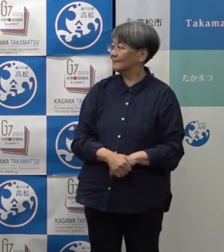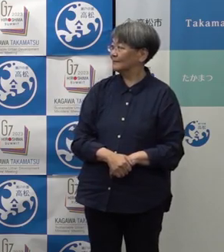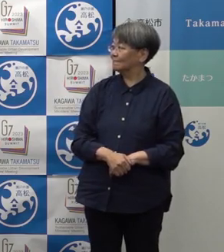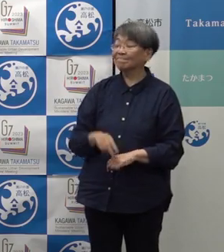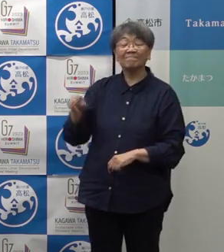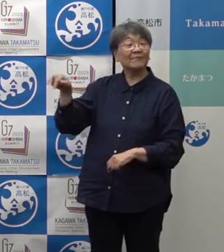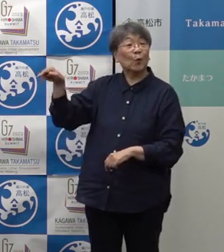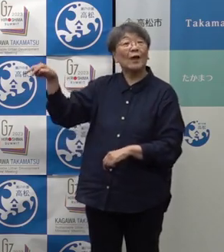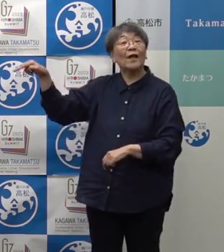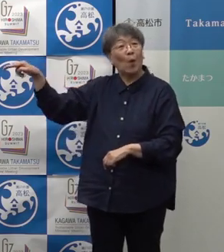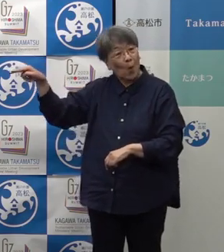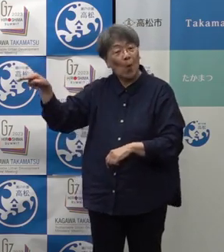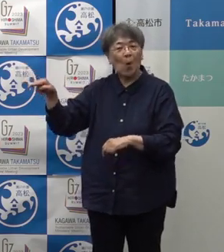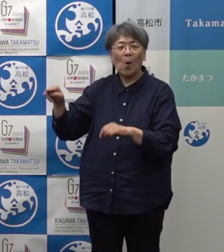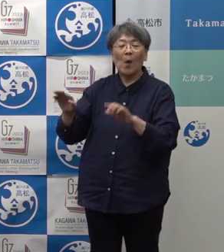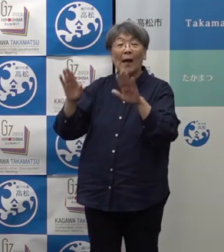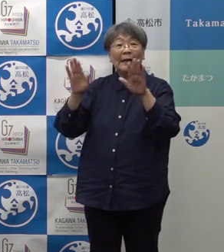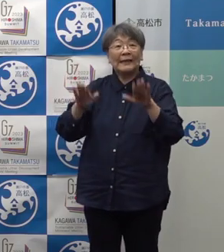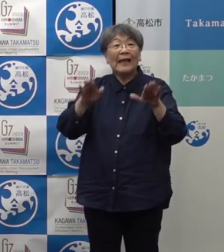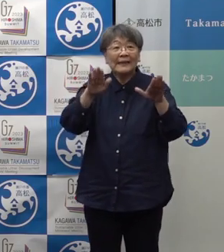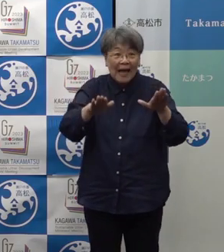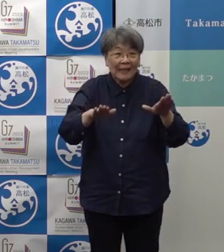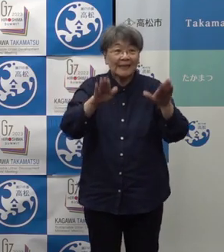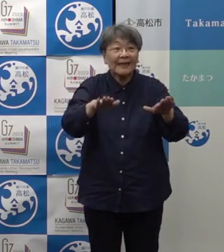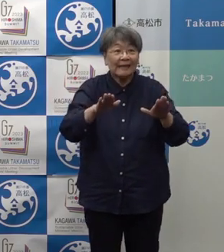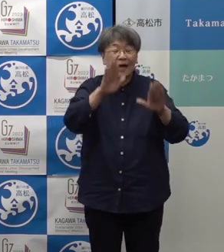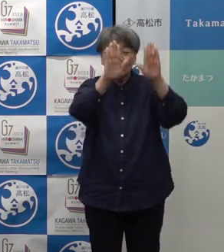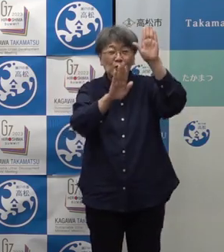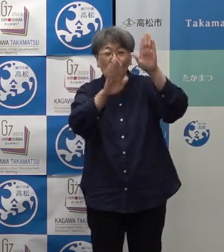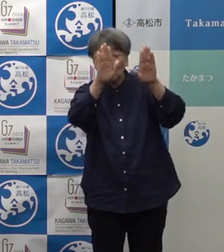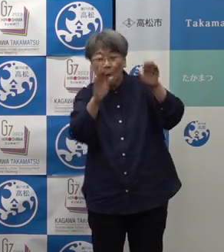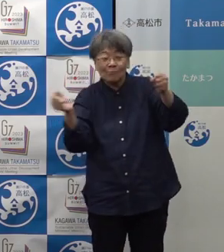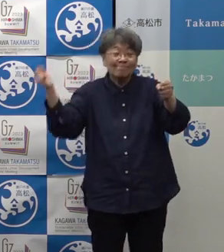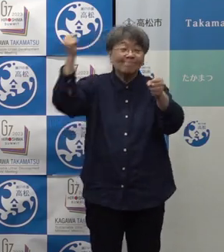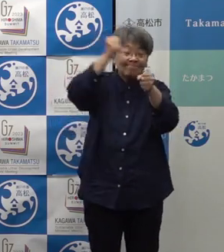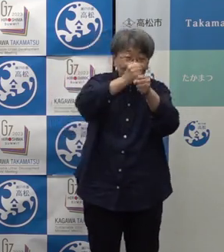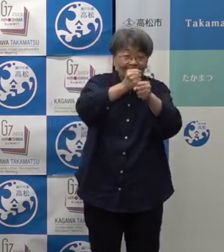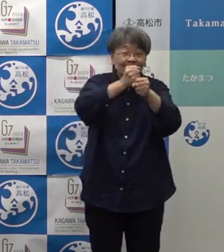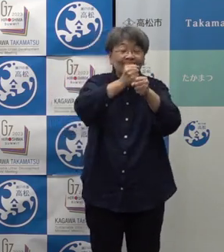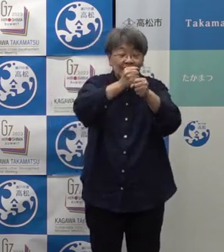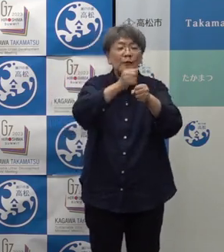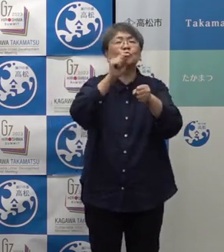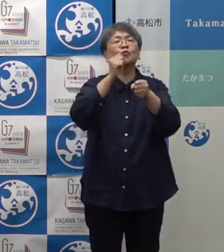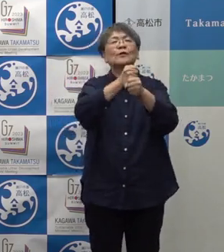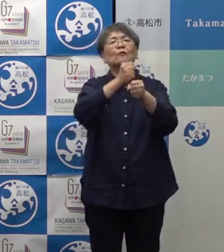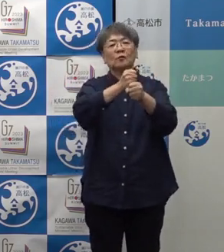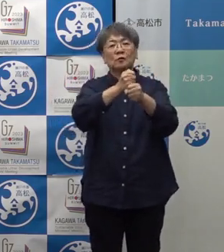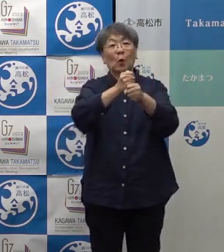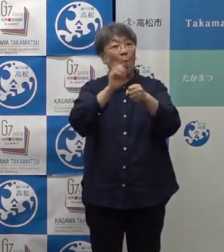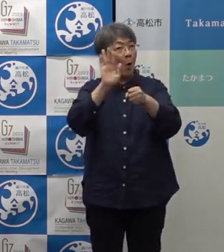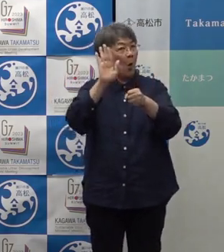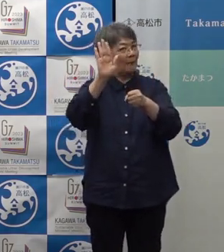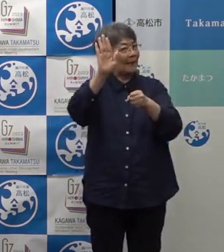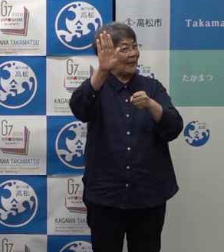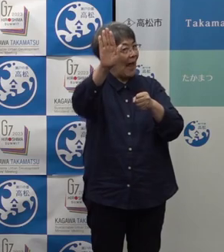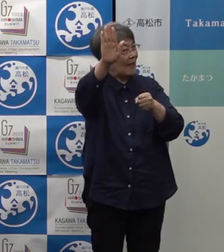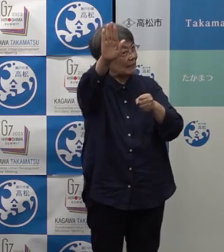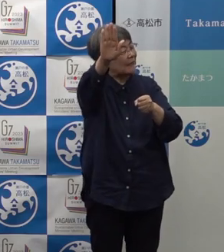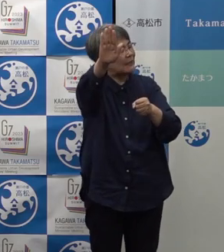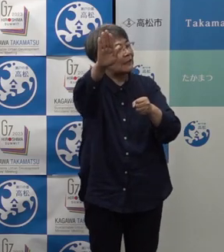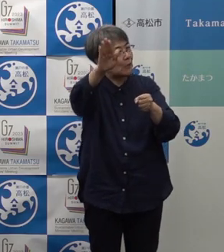この辺も現代のやつを再現したもので元を作ってて、それを未来の